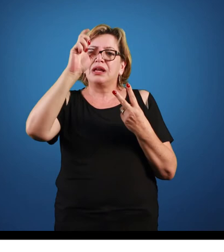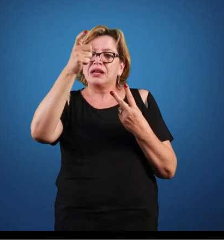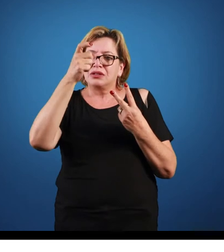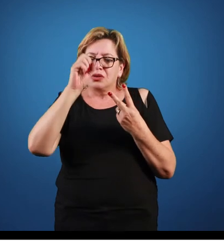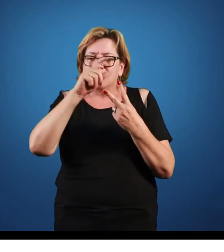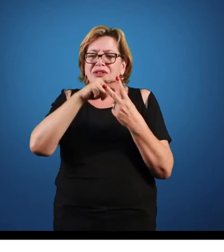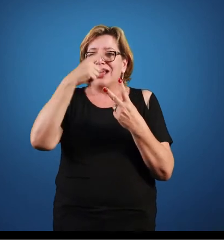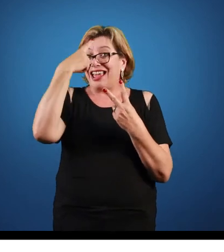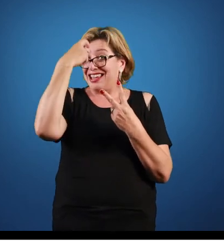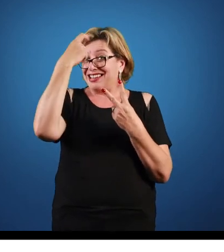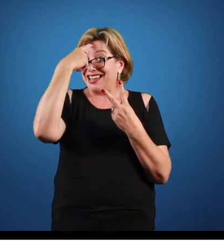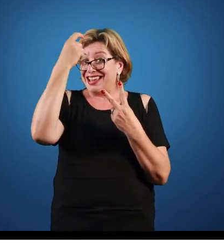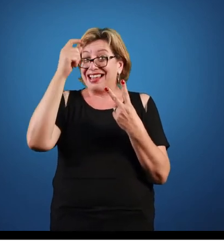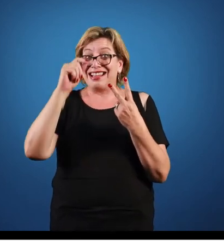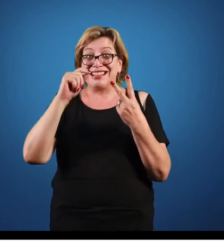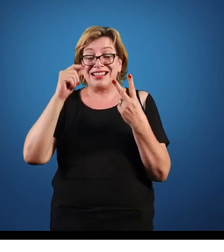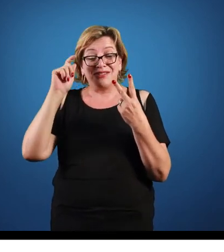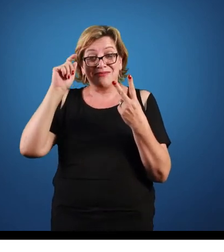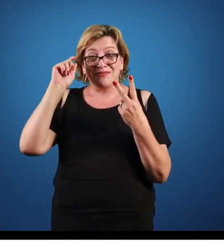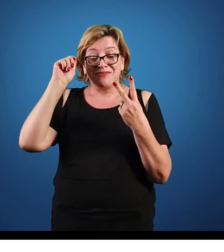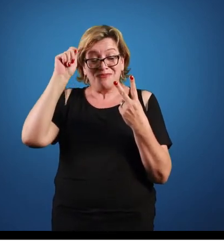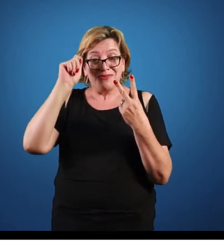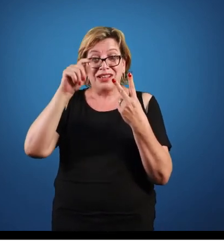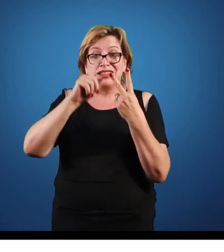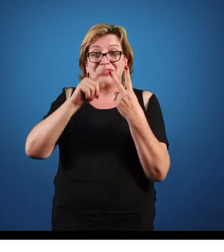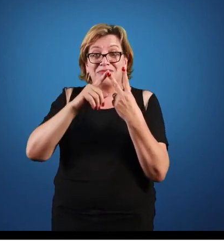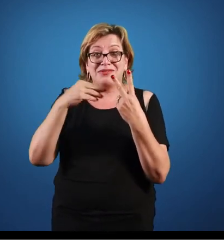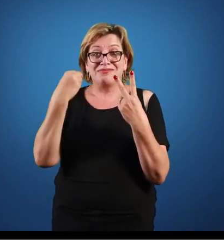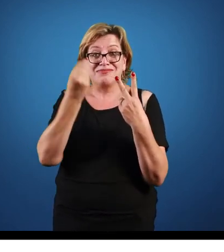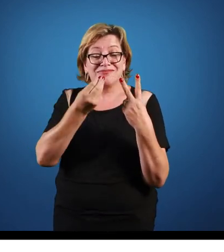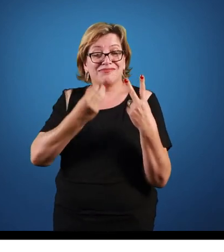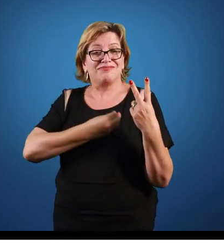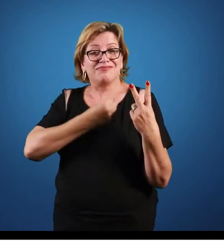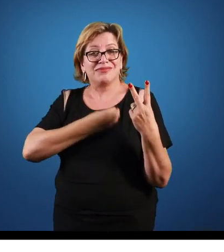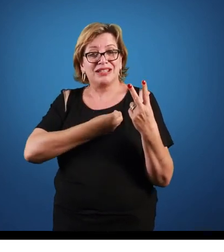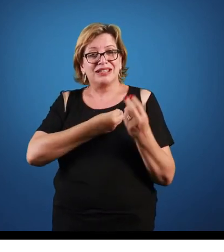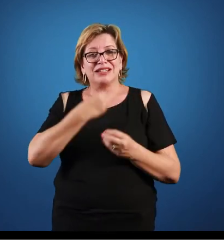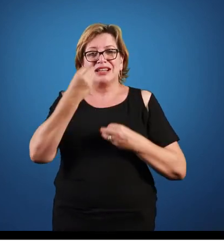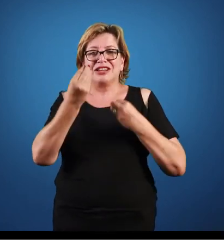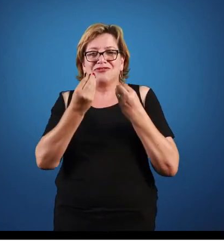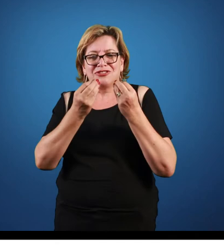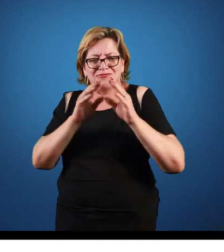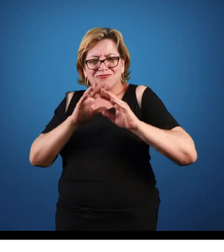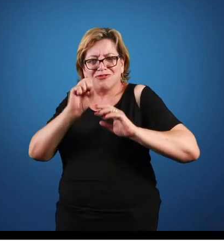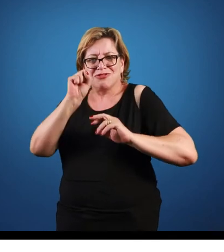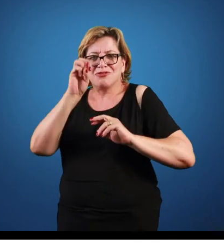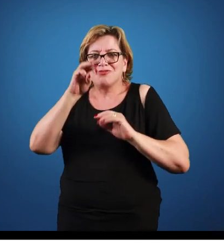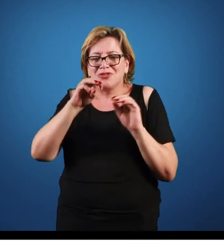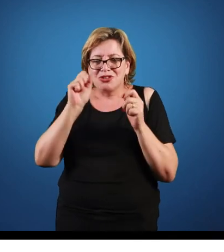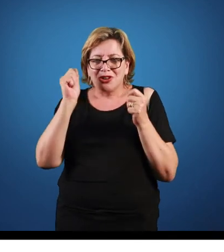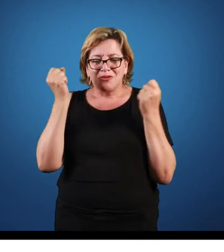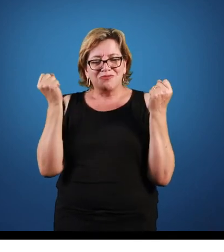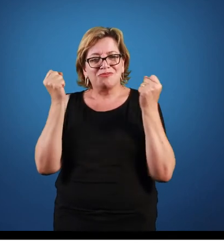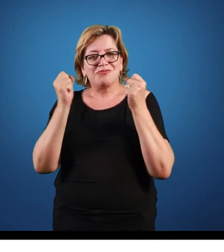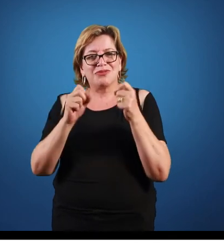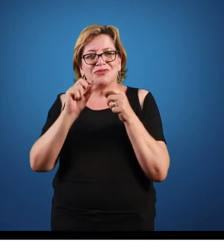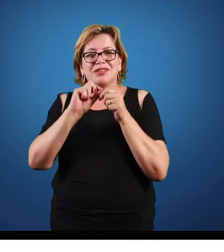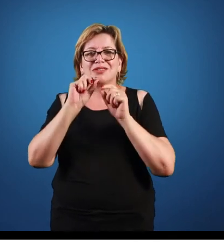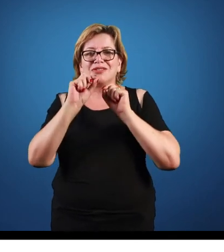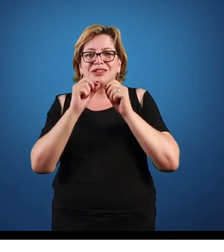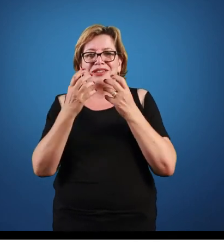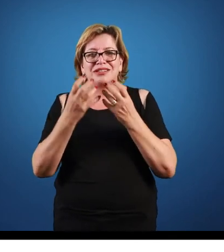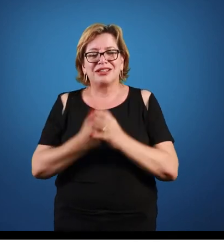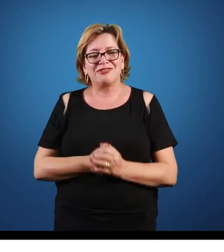cria um personagem depois você dá a vida por ele sim você deus do olimpo brincando eu estou hoje vai fazer o que você quiser isso é legal